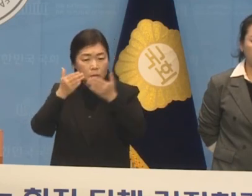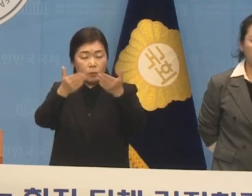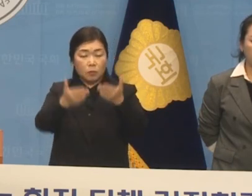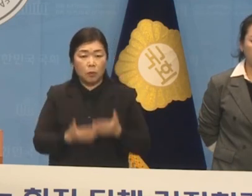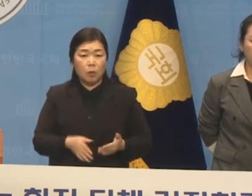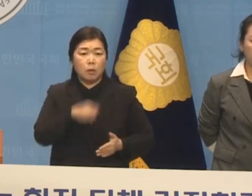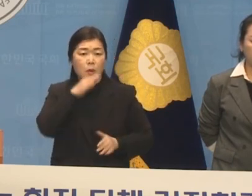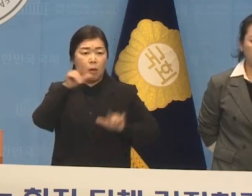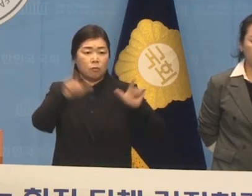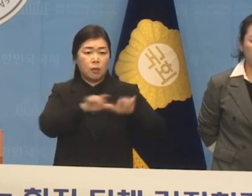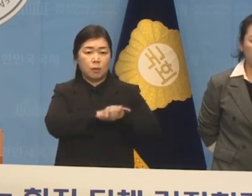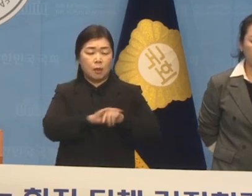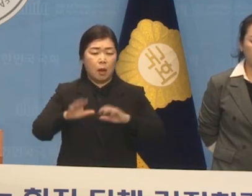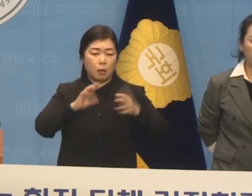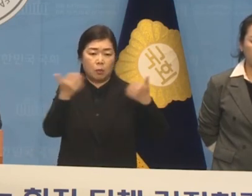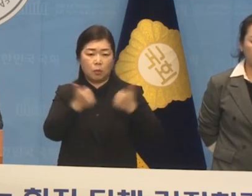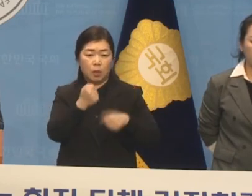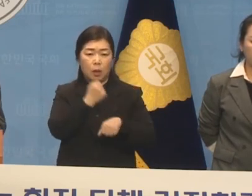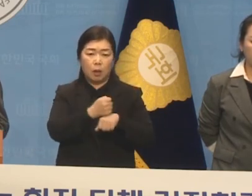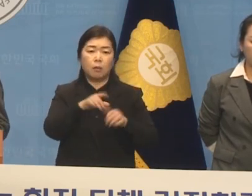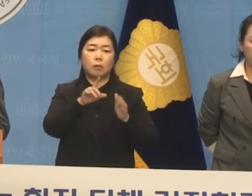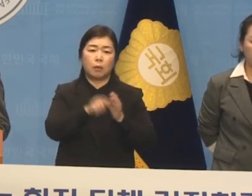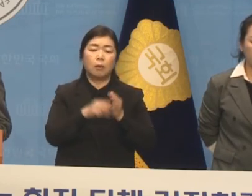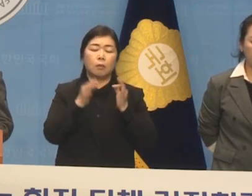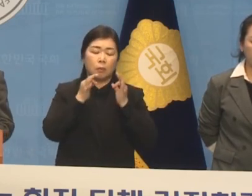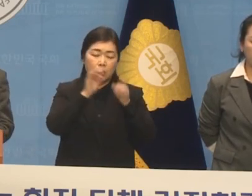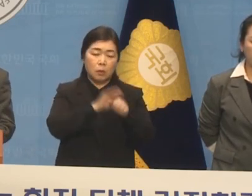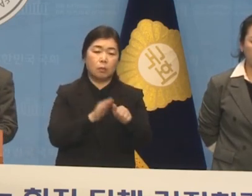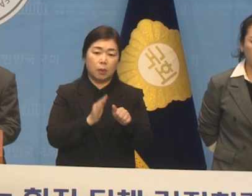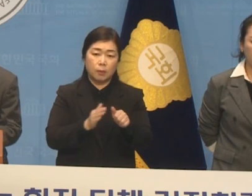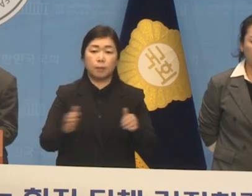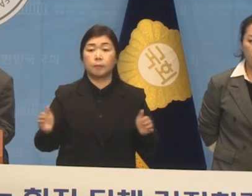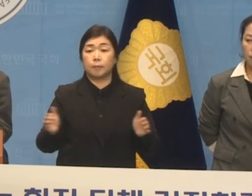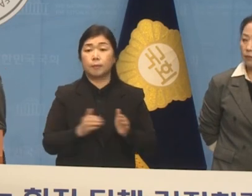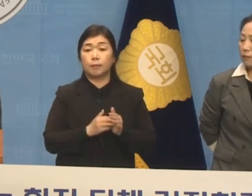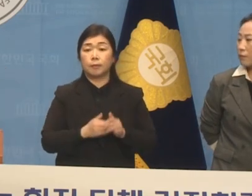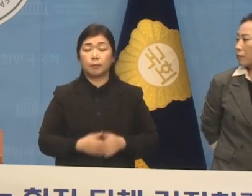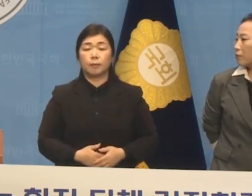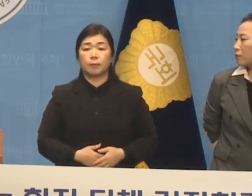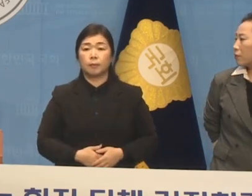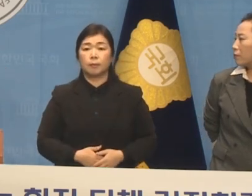현안을 논의하시는데 앞장서 주시기 바랍니다. 이상입니다.